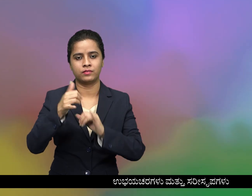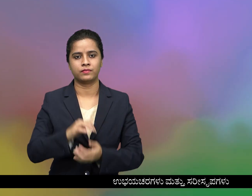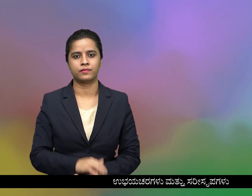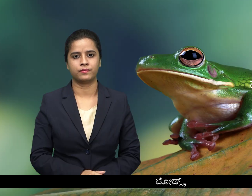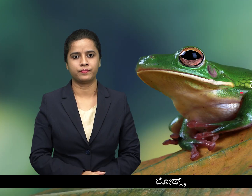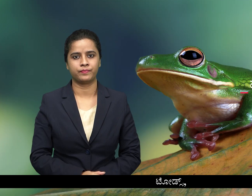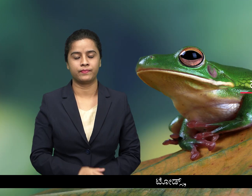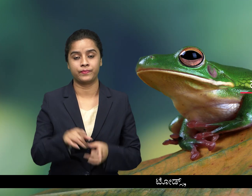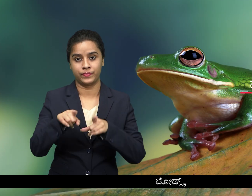ಟೋಡ್ಸ್,